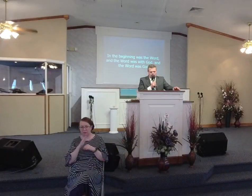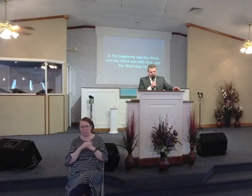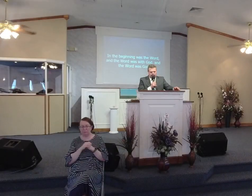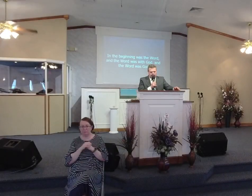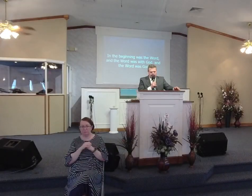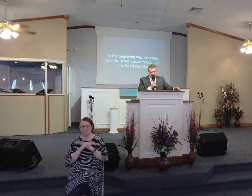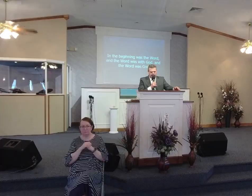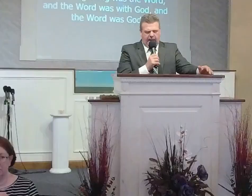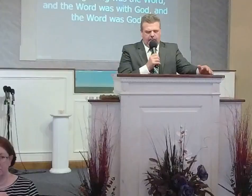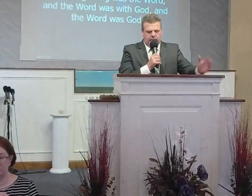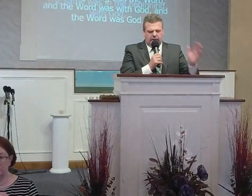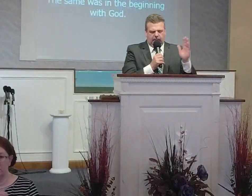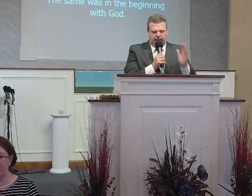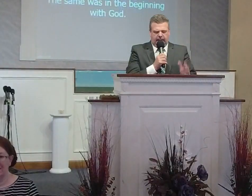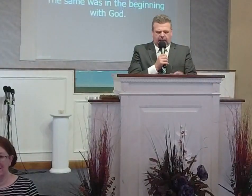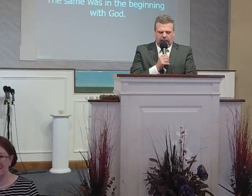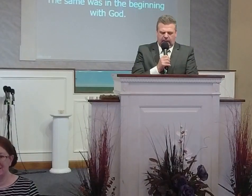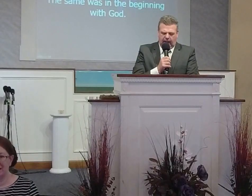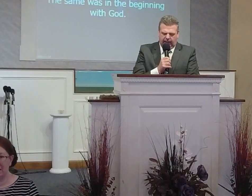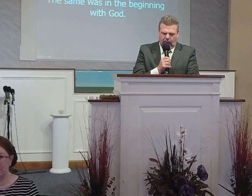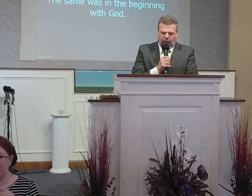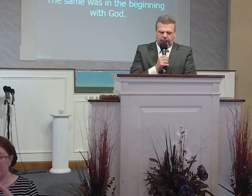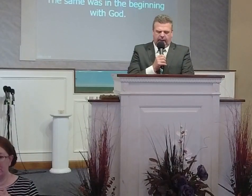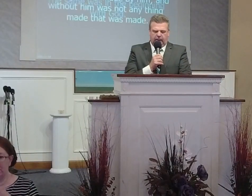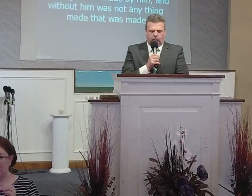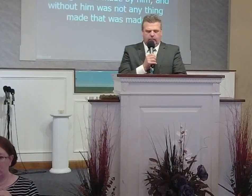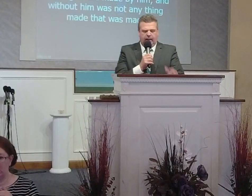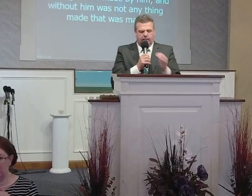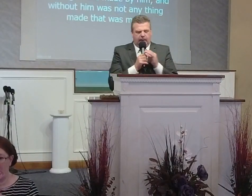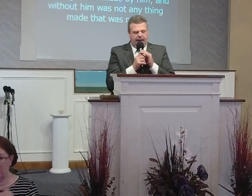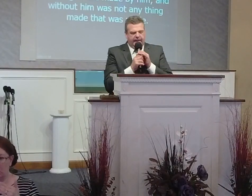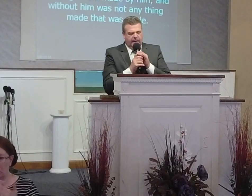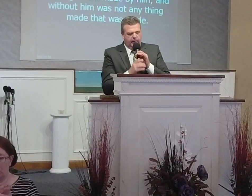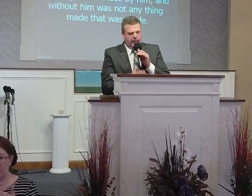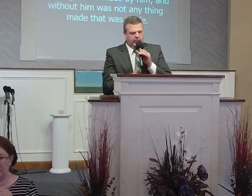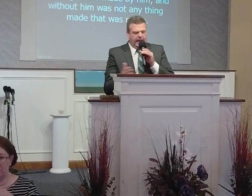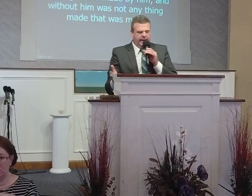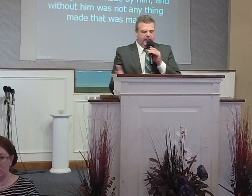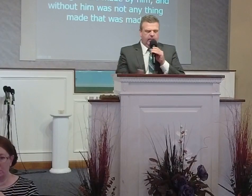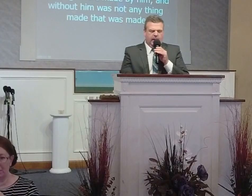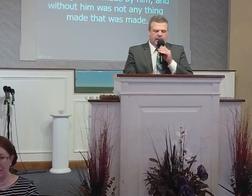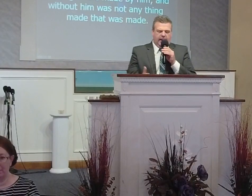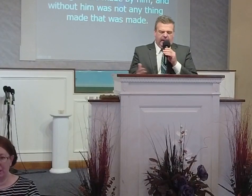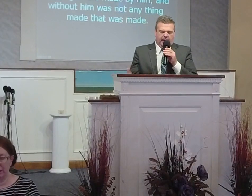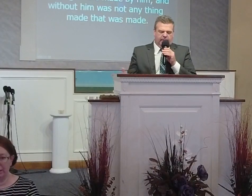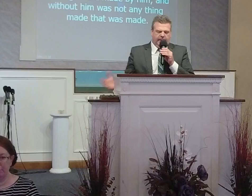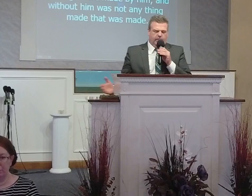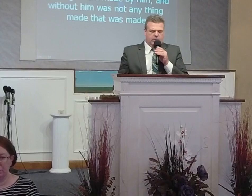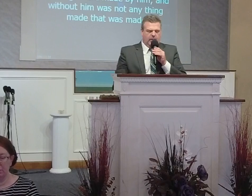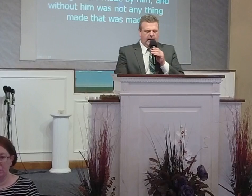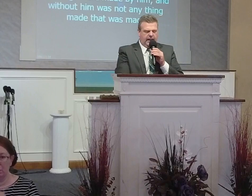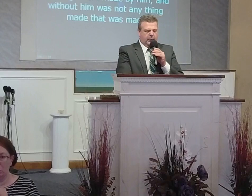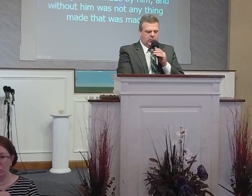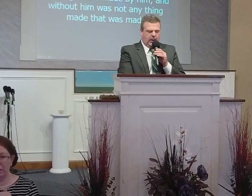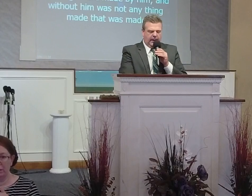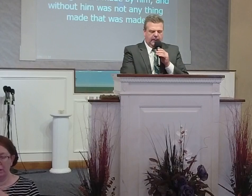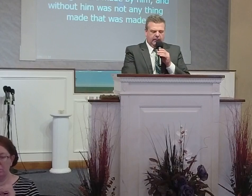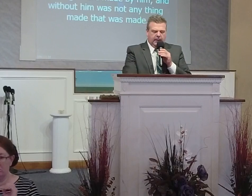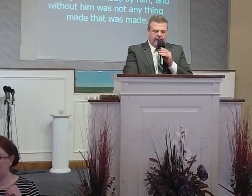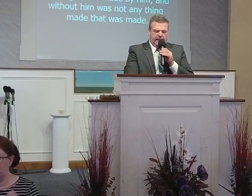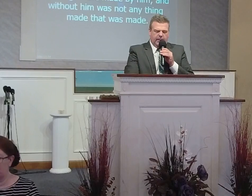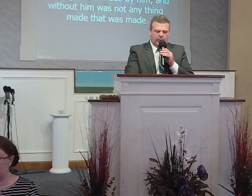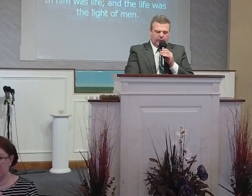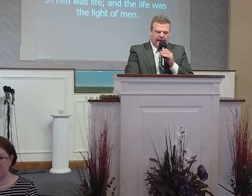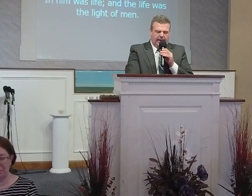Dios. El Verbo era Dios. Lo mismo sucedió al principio con Dios. Todas las cosas por Él fueron